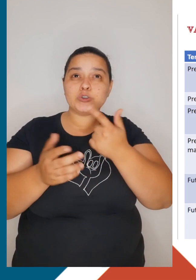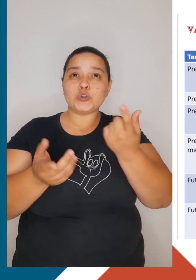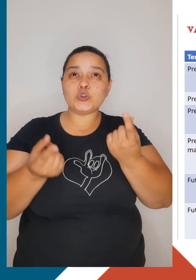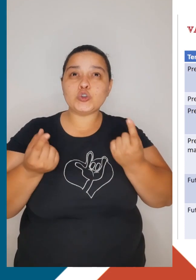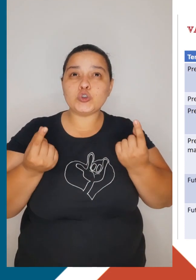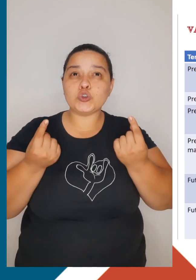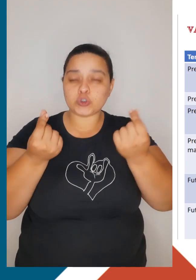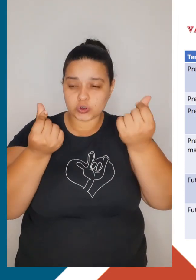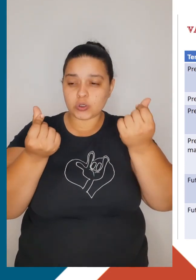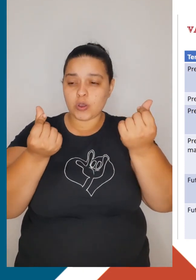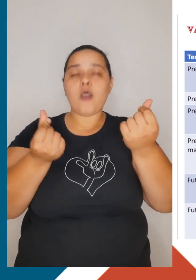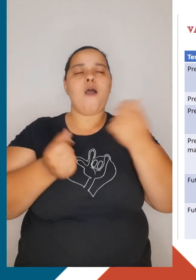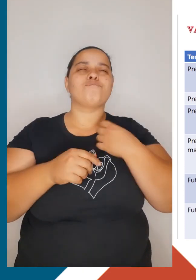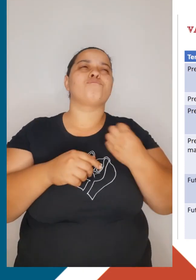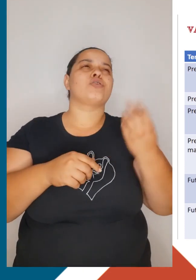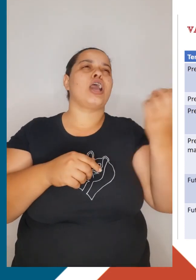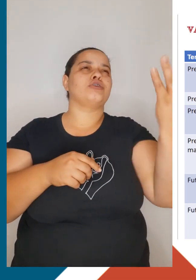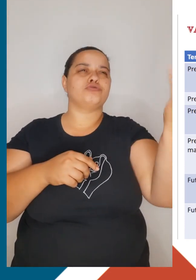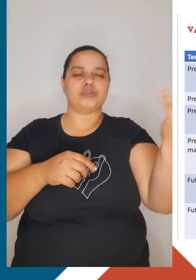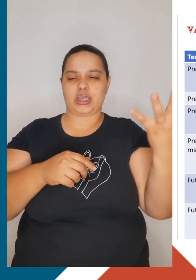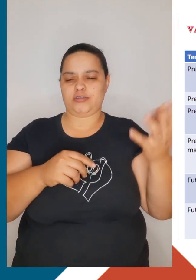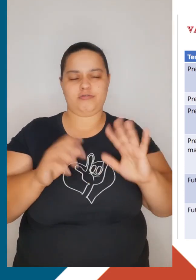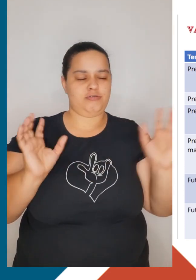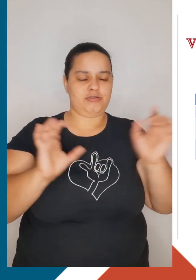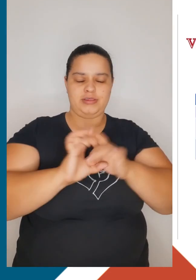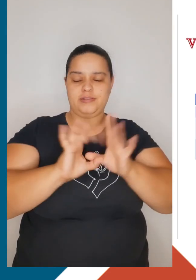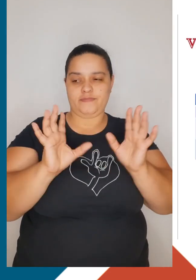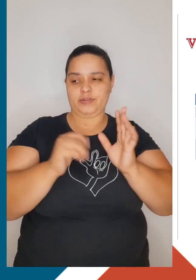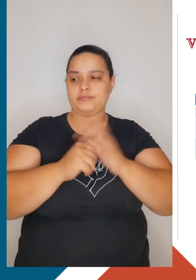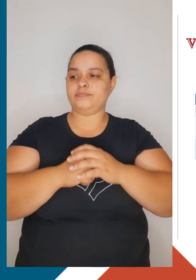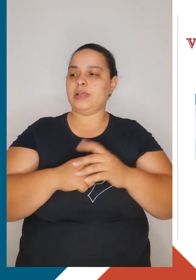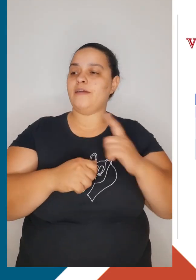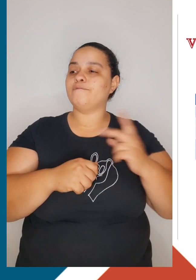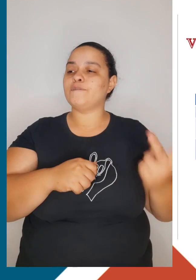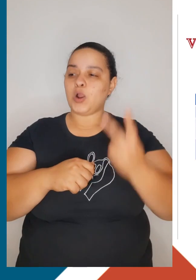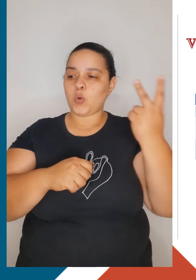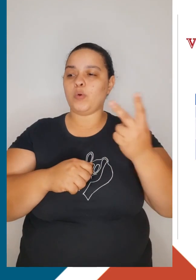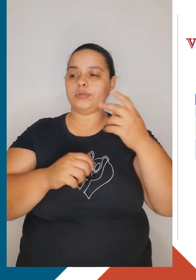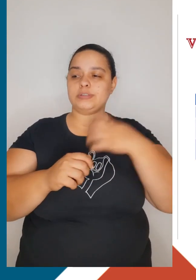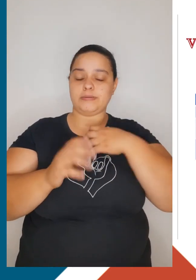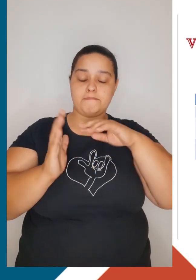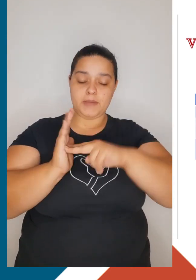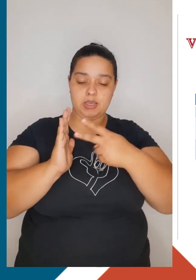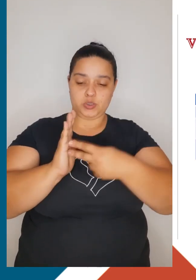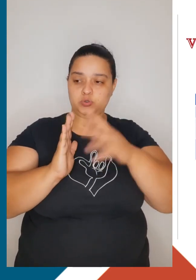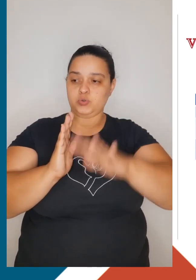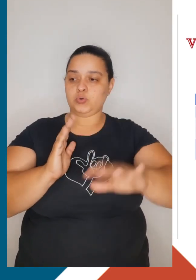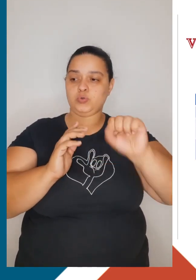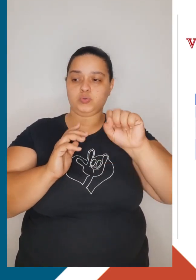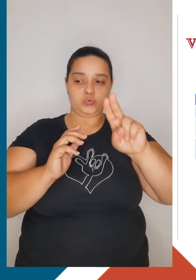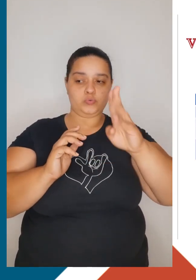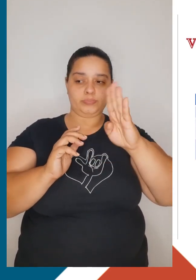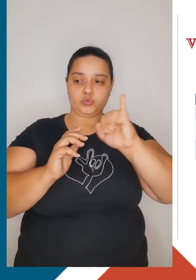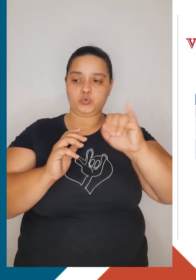loteria, veja a condição aqui, viajaria sem mala. Valores semânticos do modo subjuntivo. Temos